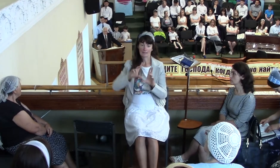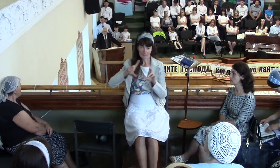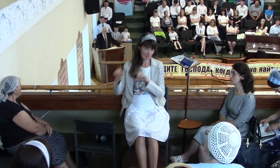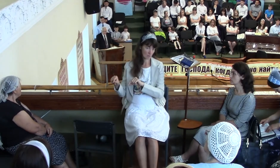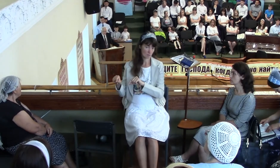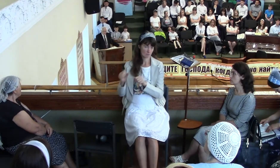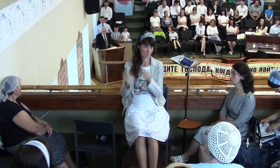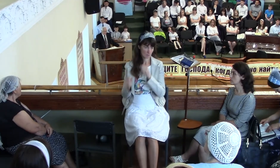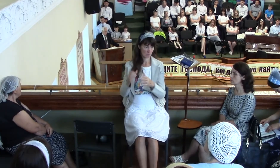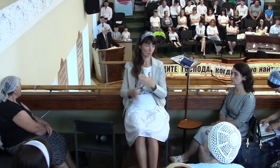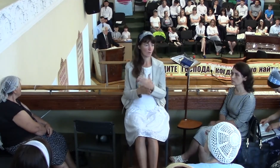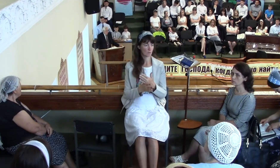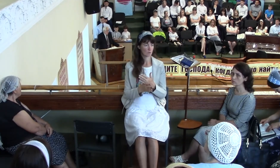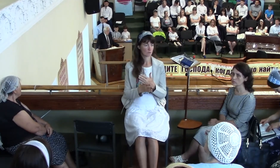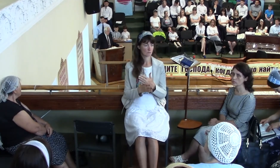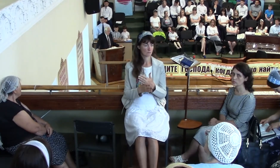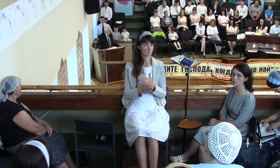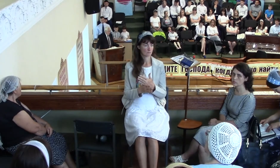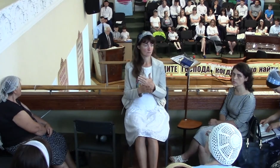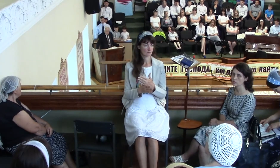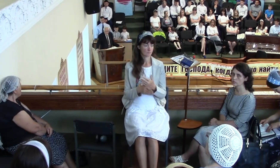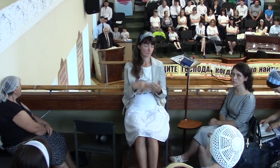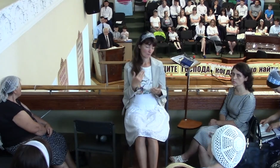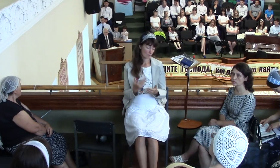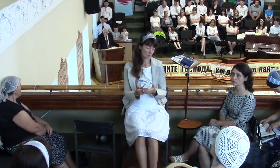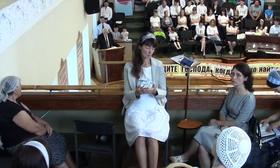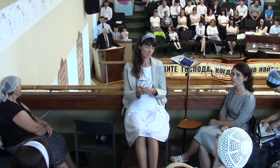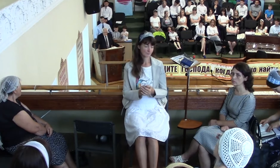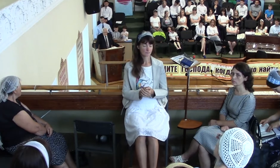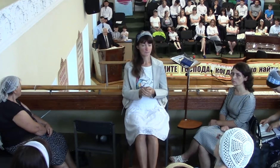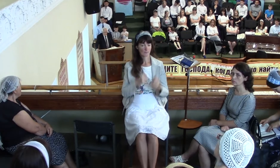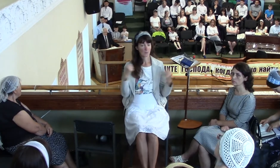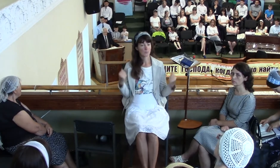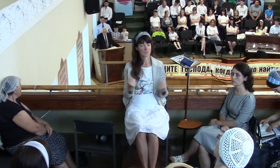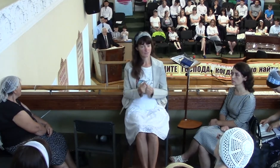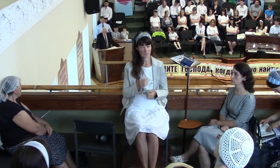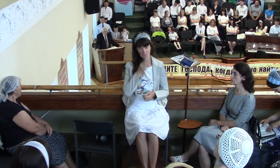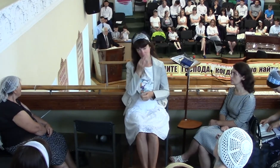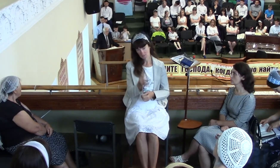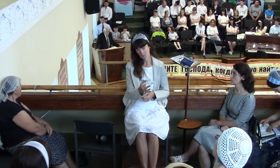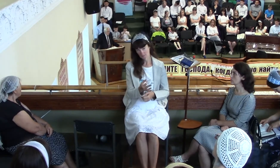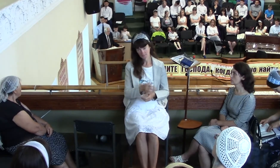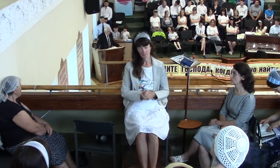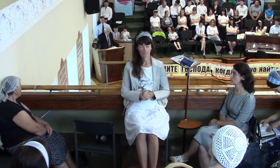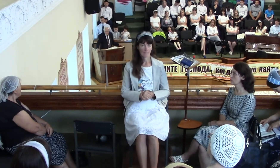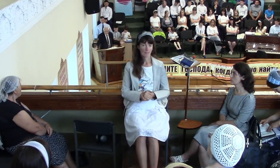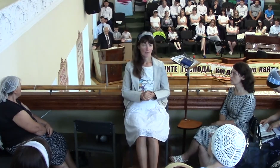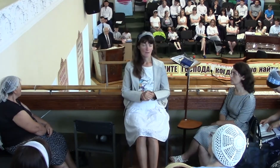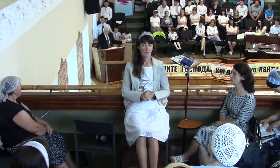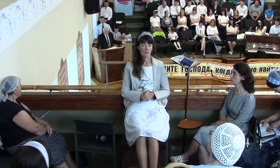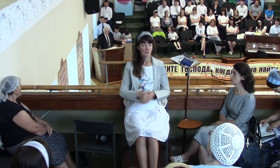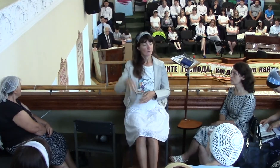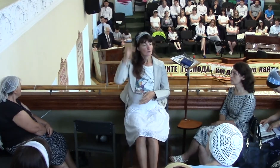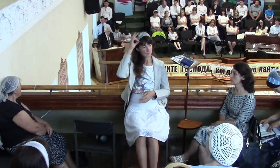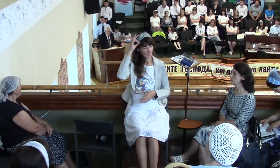Пресвитер сказал, а нет, точка, а кто такой пресвитер? А он такой, как и мы. Пришли к Моисею, а ты же один, а мы не